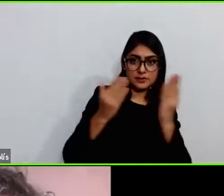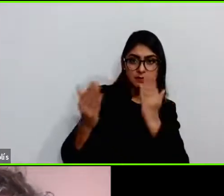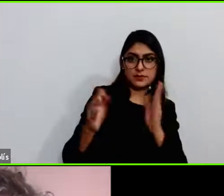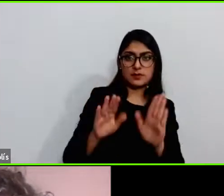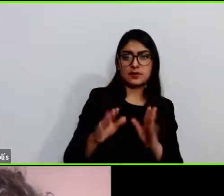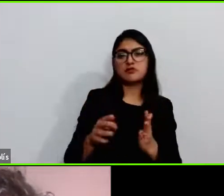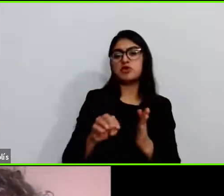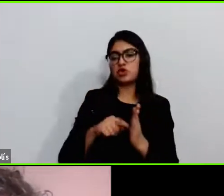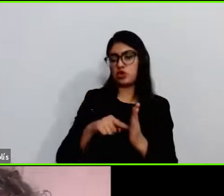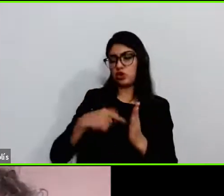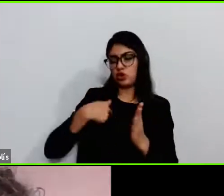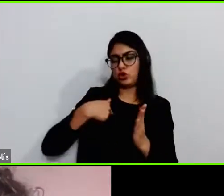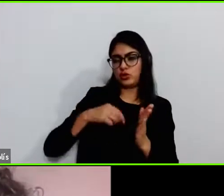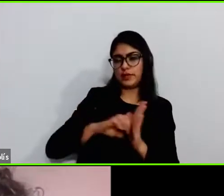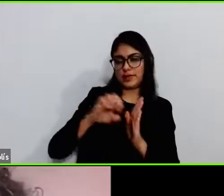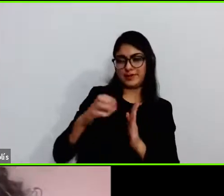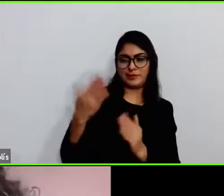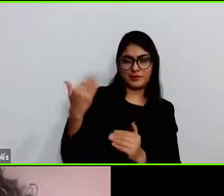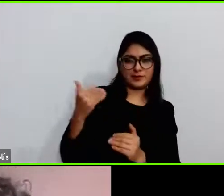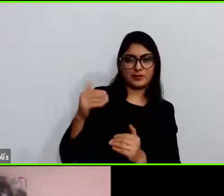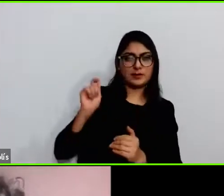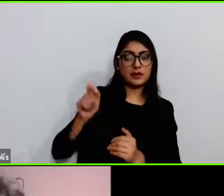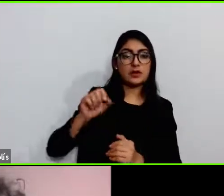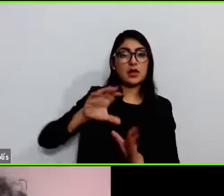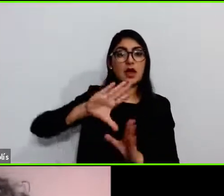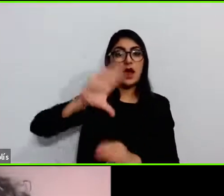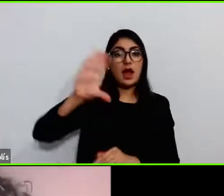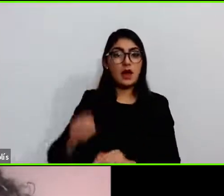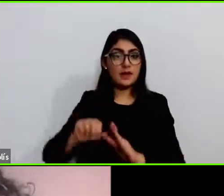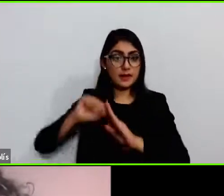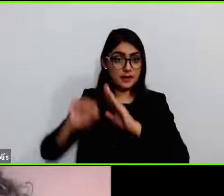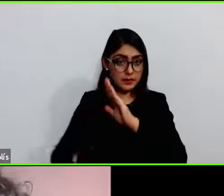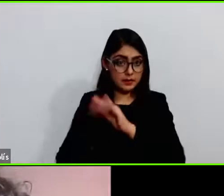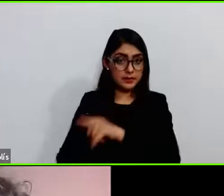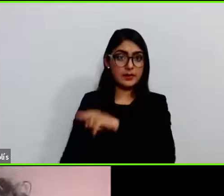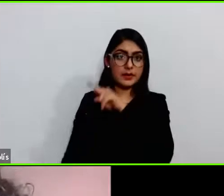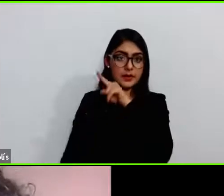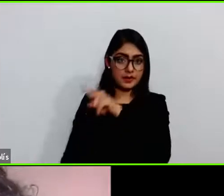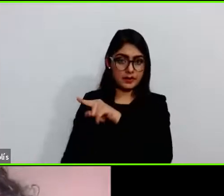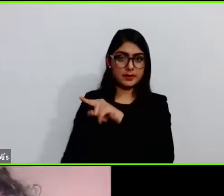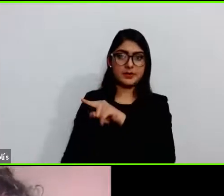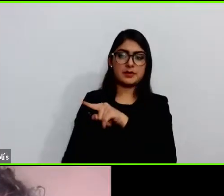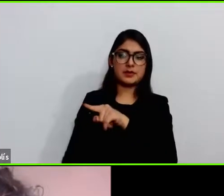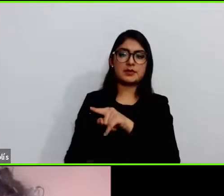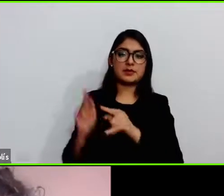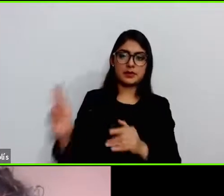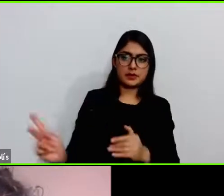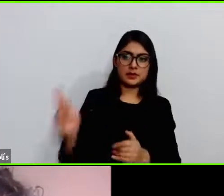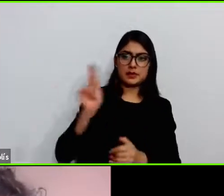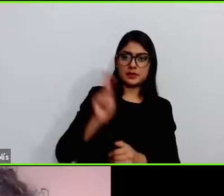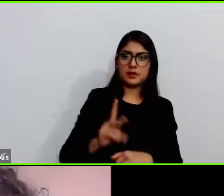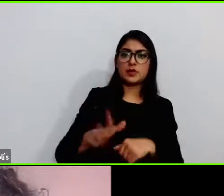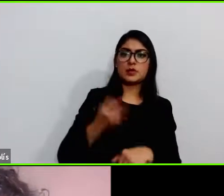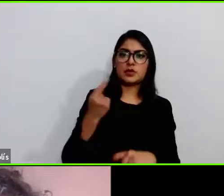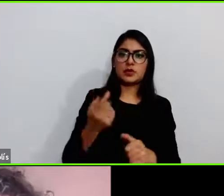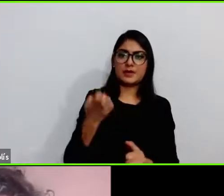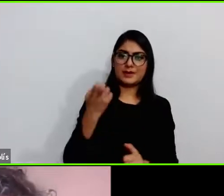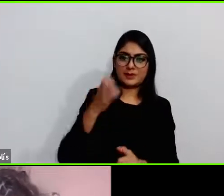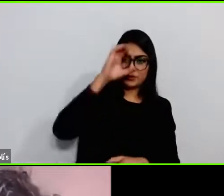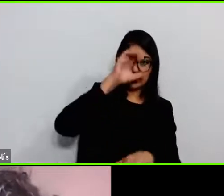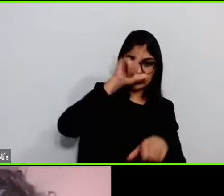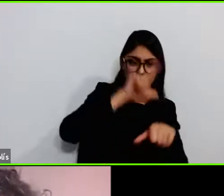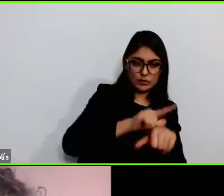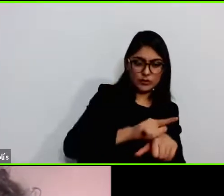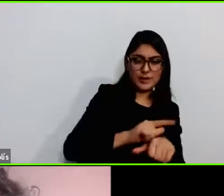Sudáfrica, porque es muy ilustrativa la idea de esta contraposición entre cultura de la autoridad